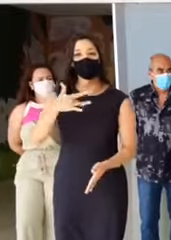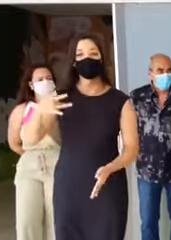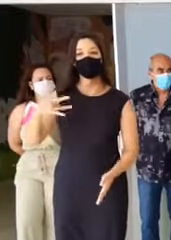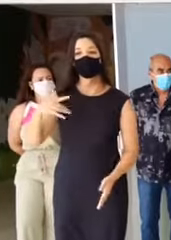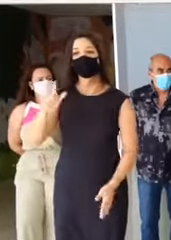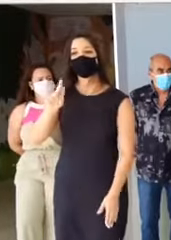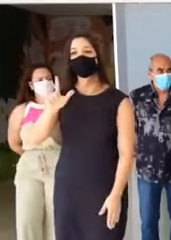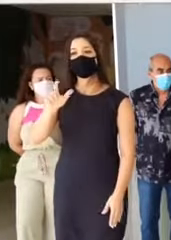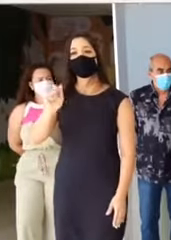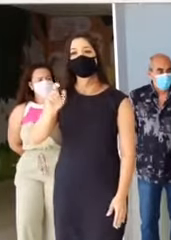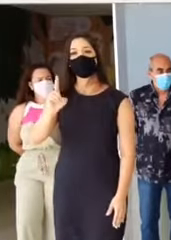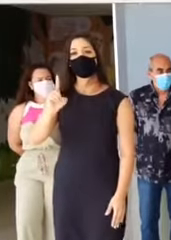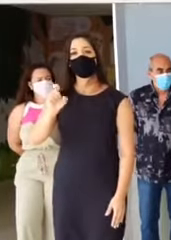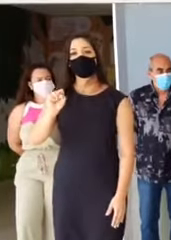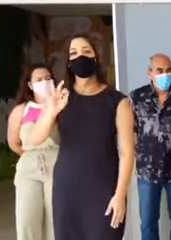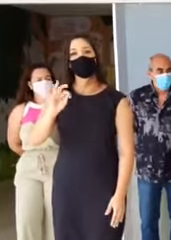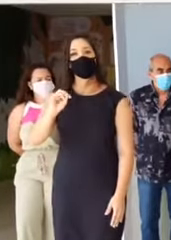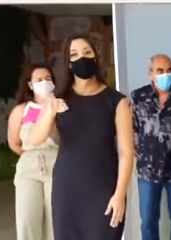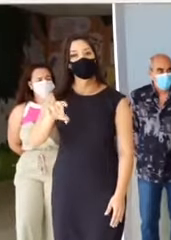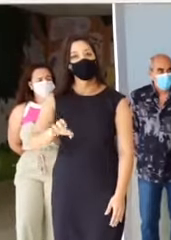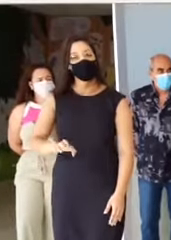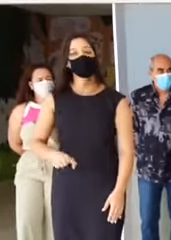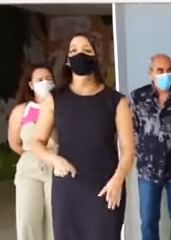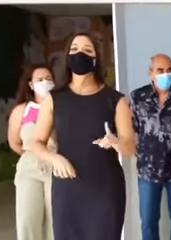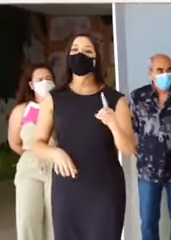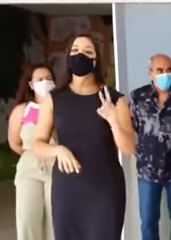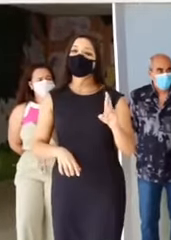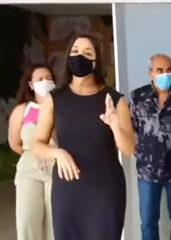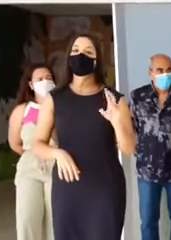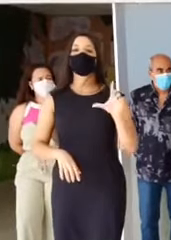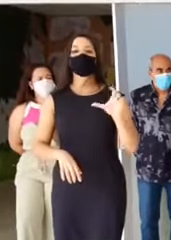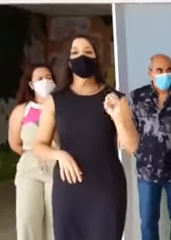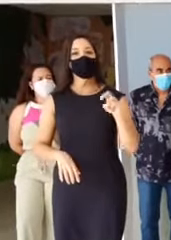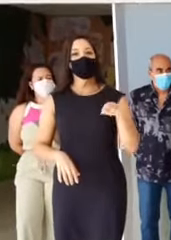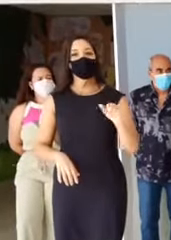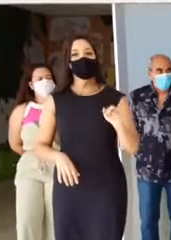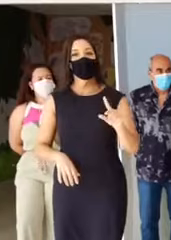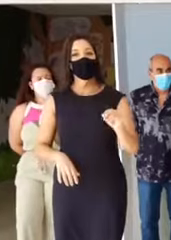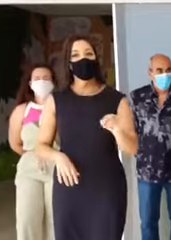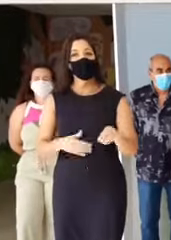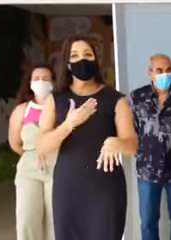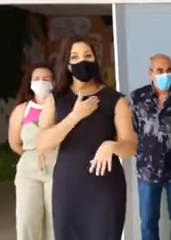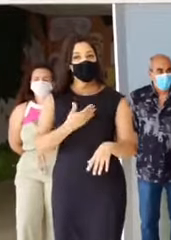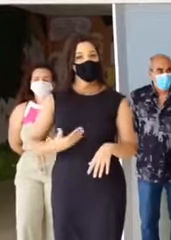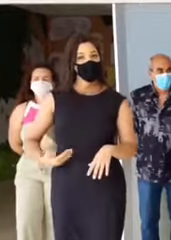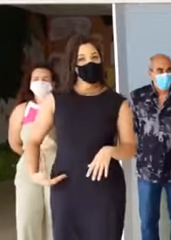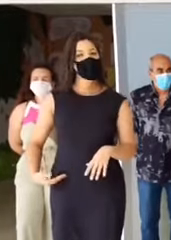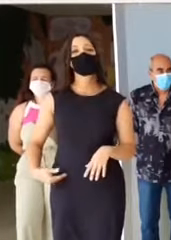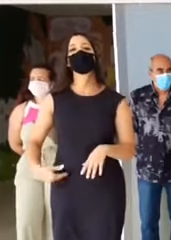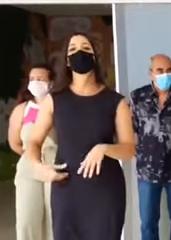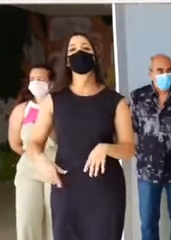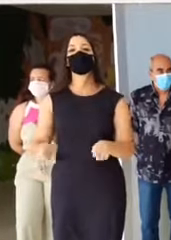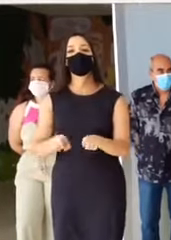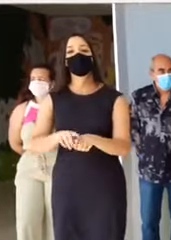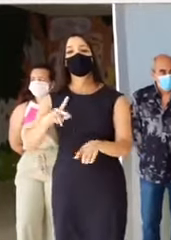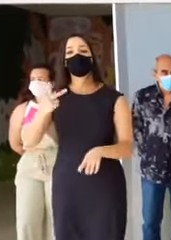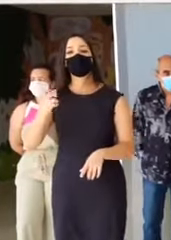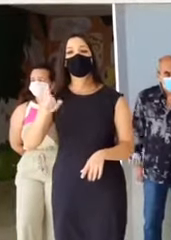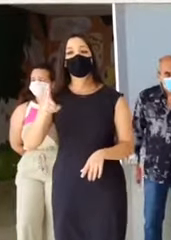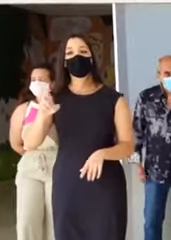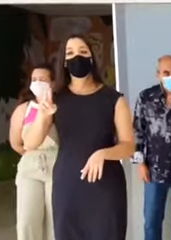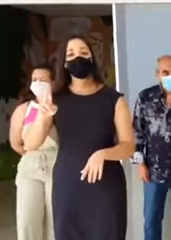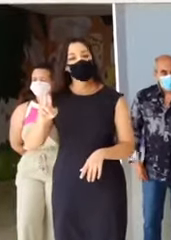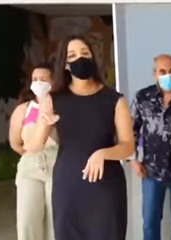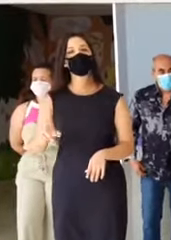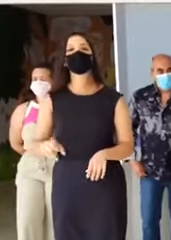né, doutor Gladstone, doutor Leonardo Macedo, procurador da República, doutor Helder Stark, procurador da República